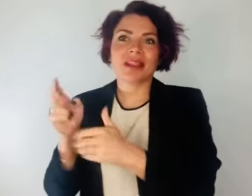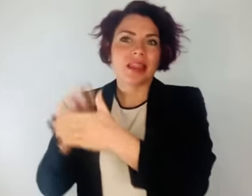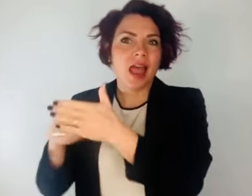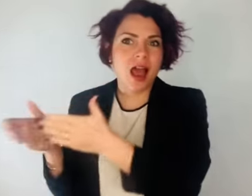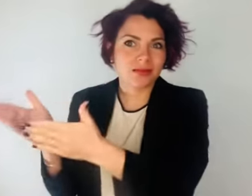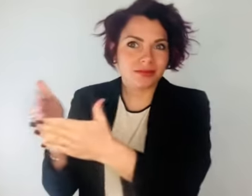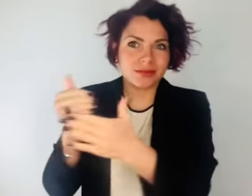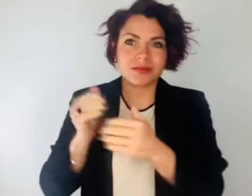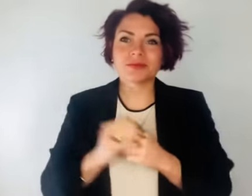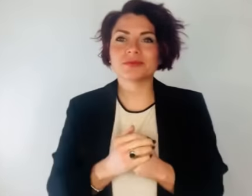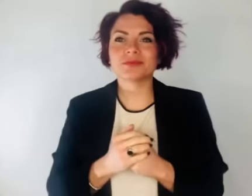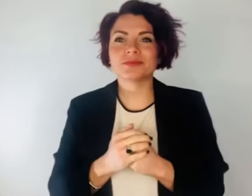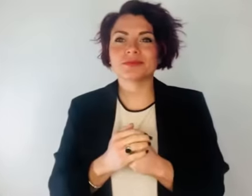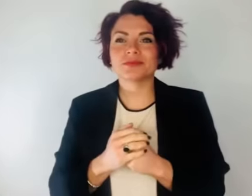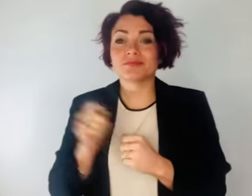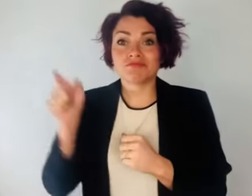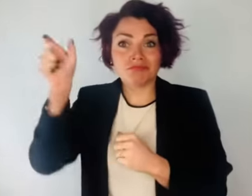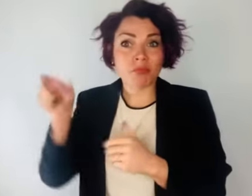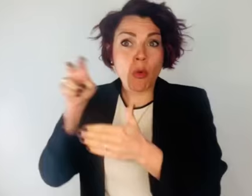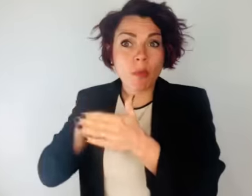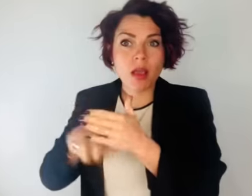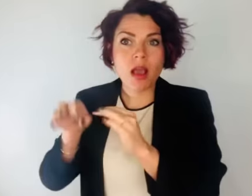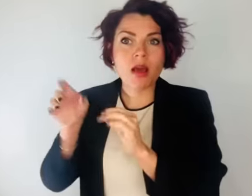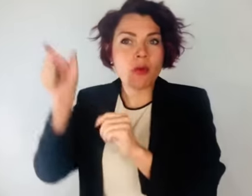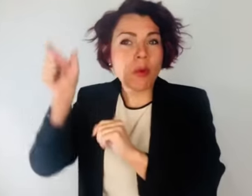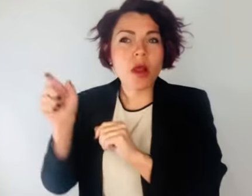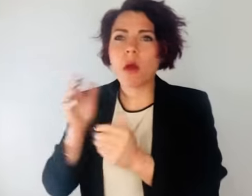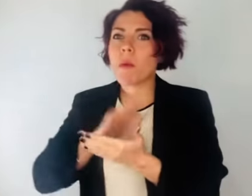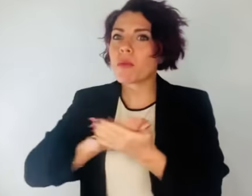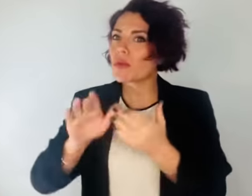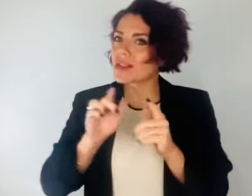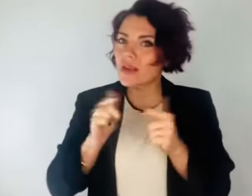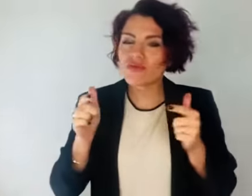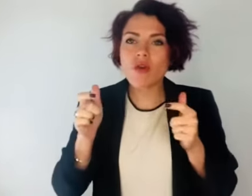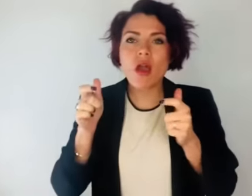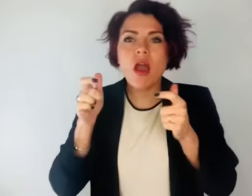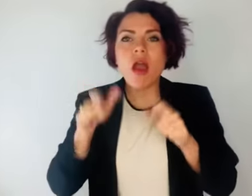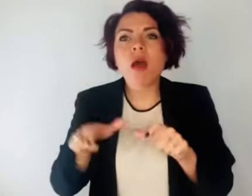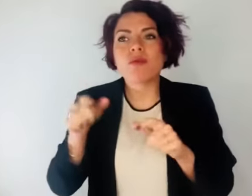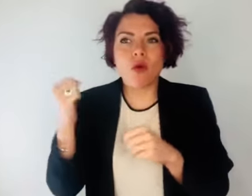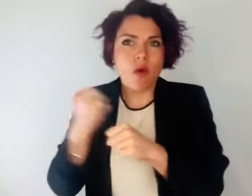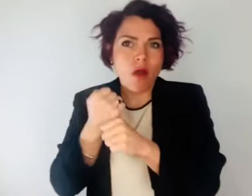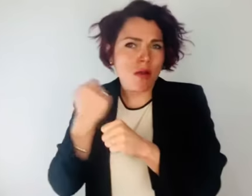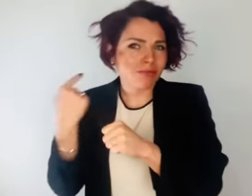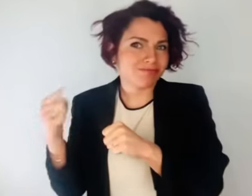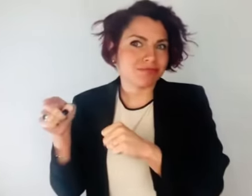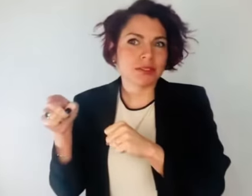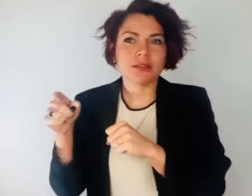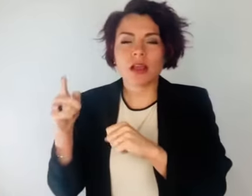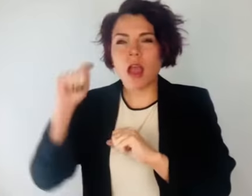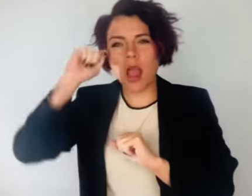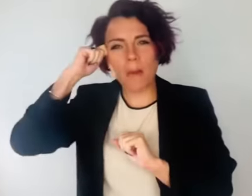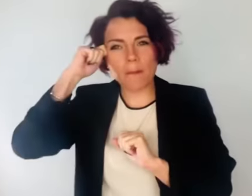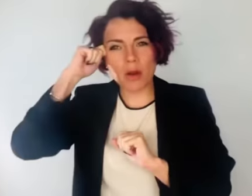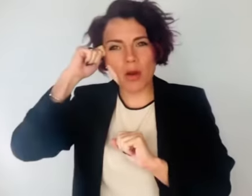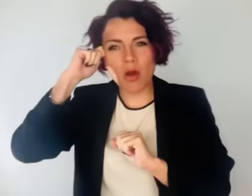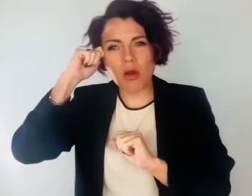si tratta delle persone ritenute impure perché essendo un mestiere che favoriva l'imbroglio erano